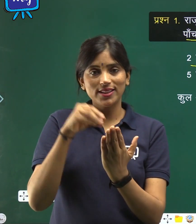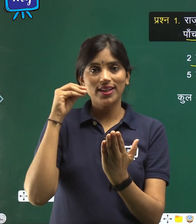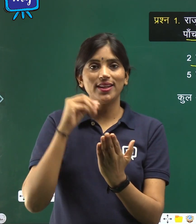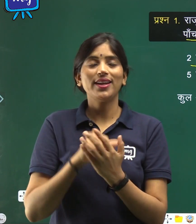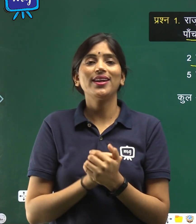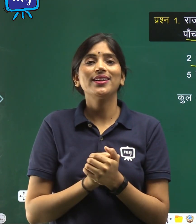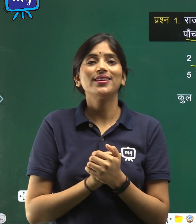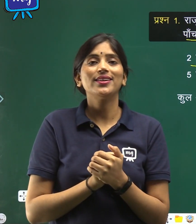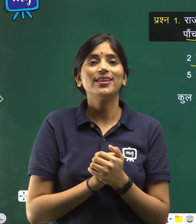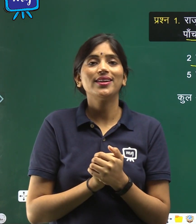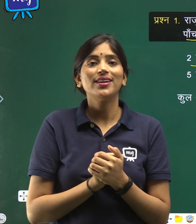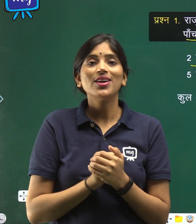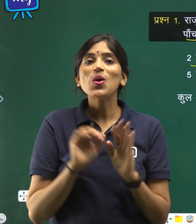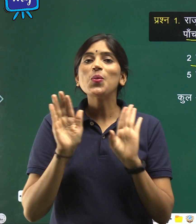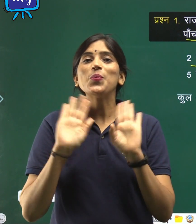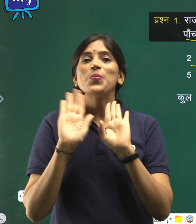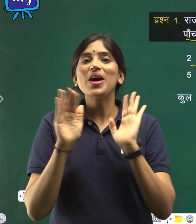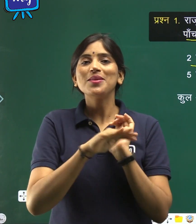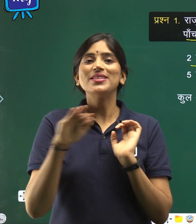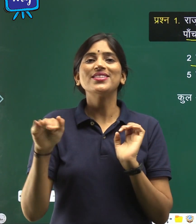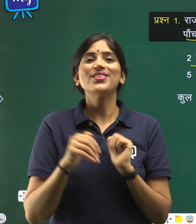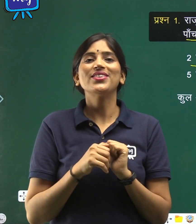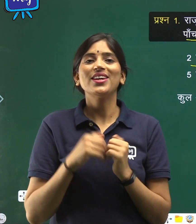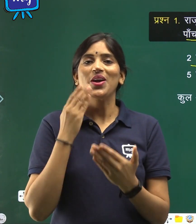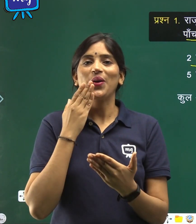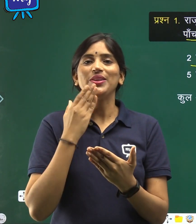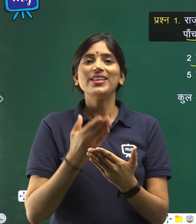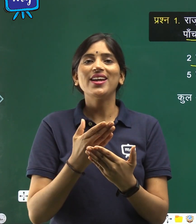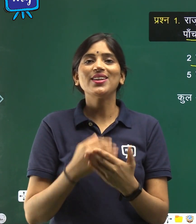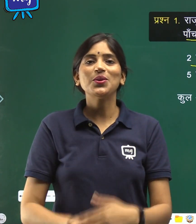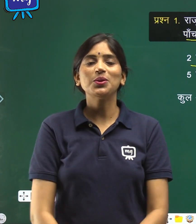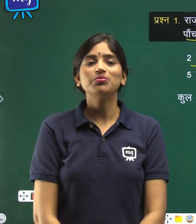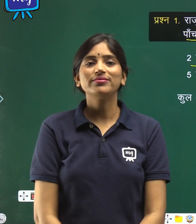करना है। बाय बच्चों, थैंक यू।